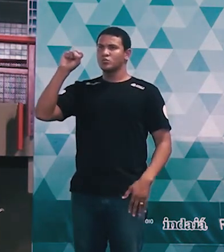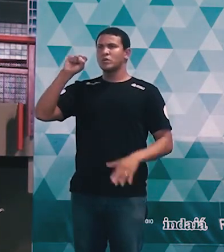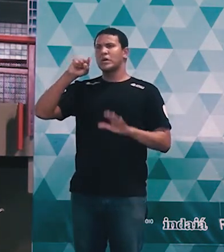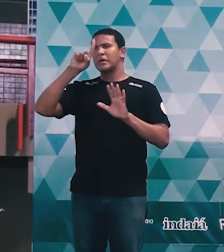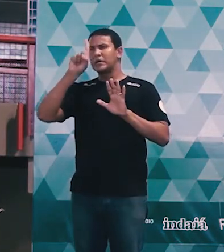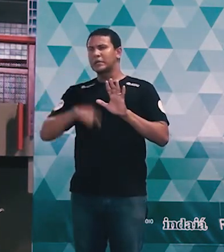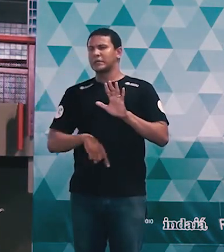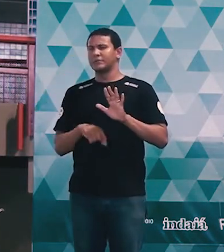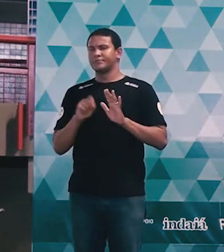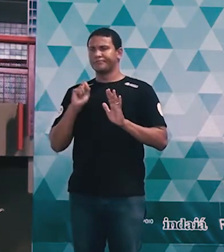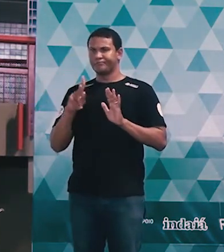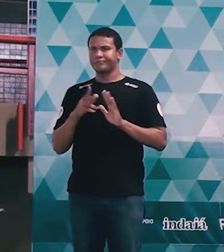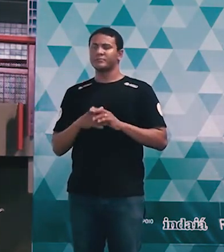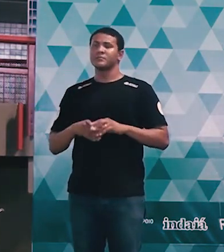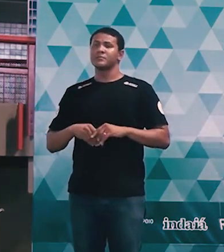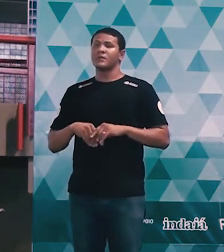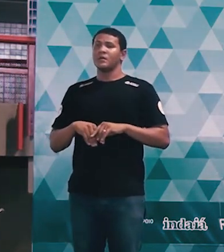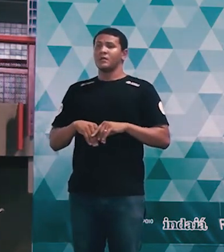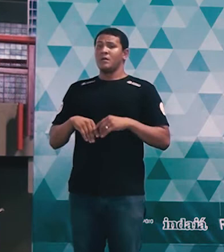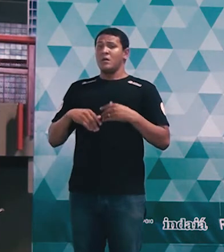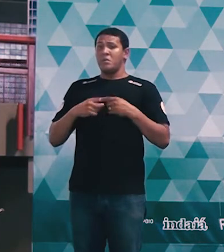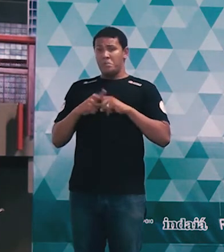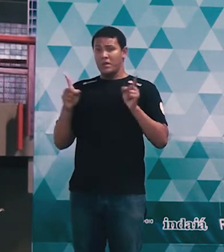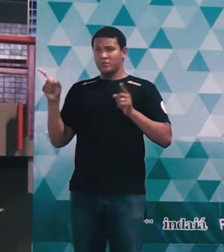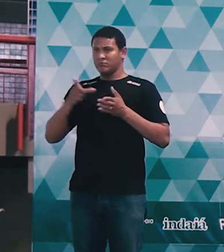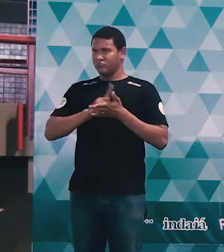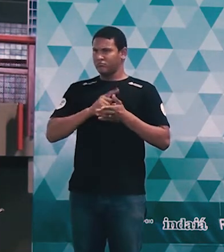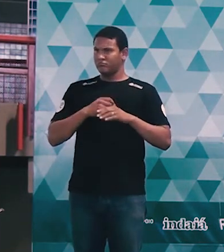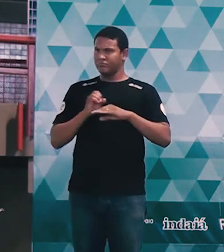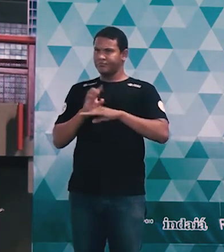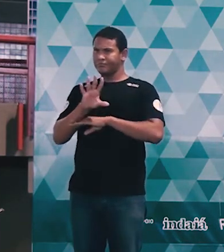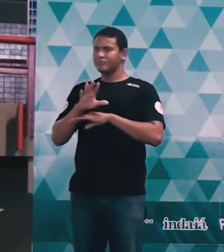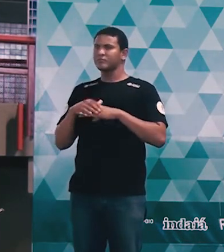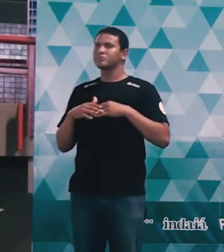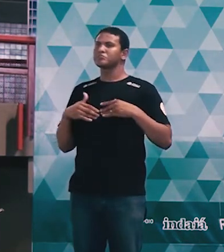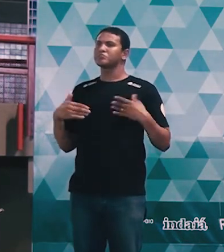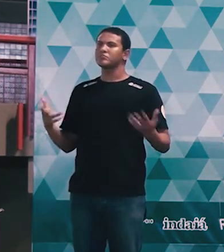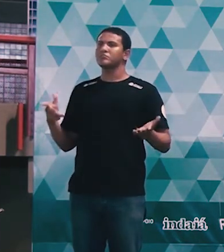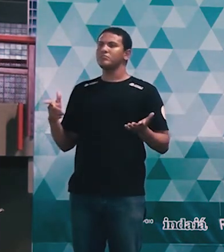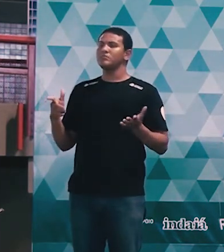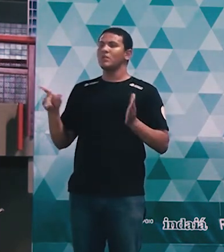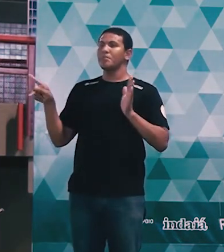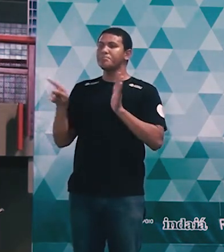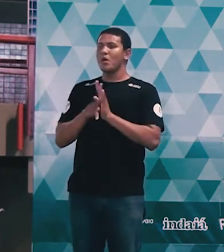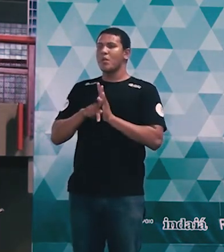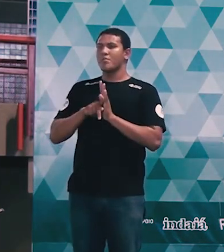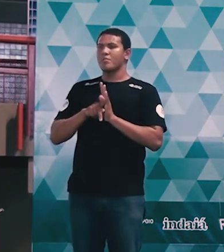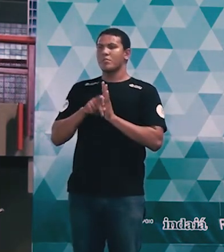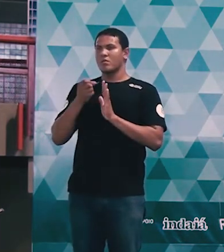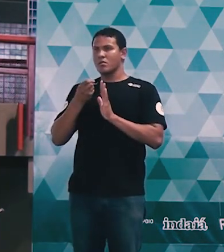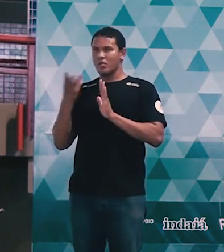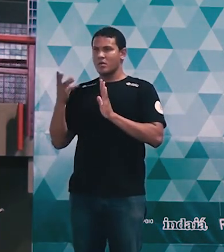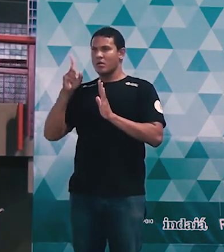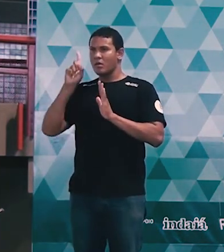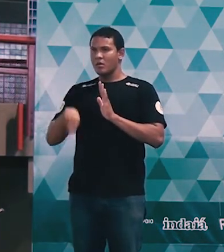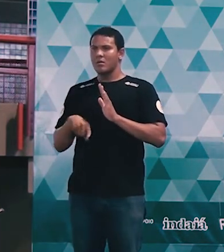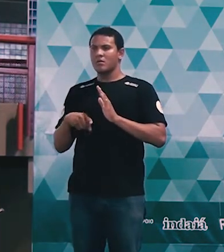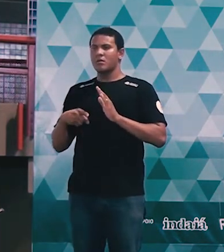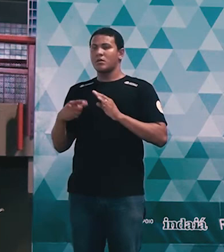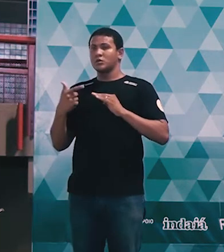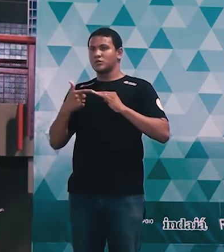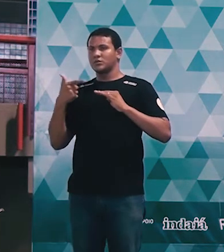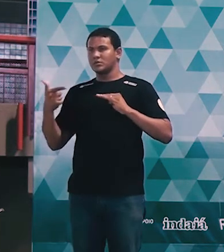8 regiões, a gente acabou de mostrar no slide anterior, quantas dessas regiões, apresentaram